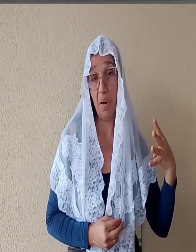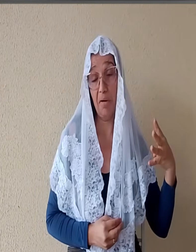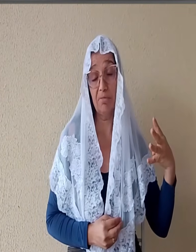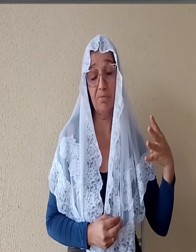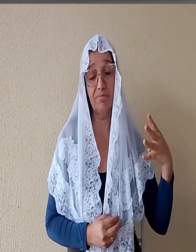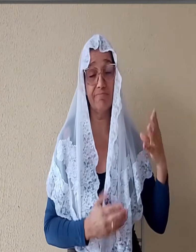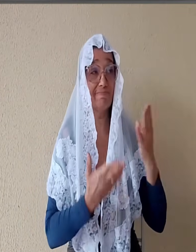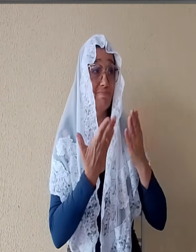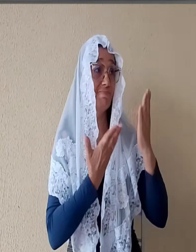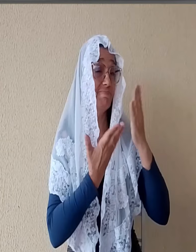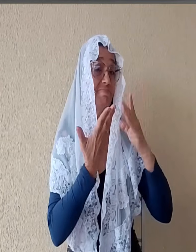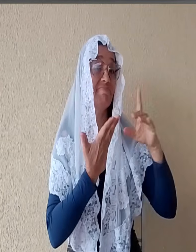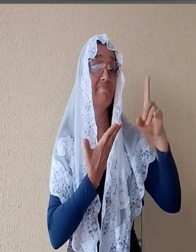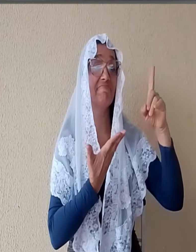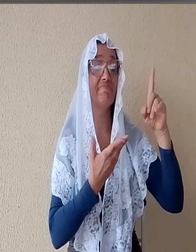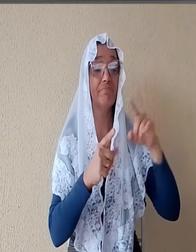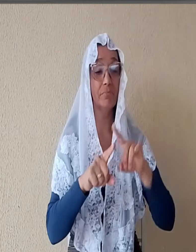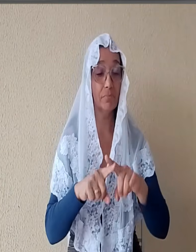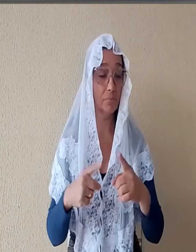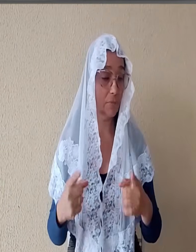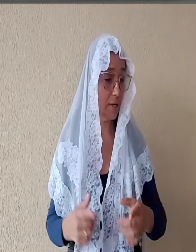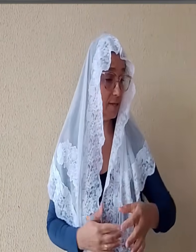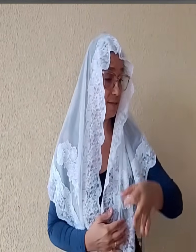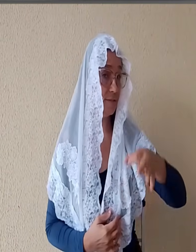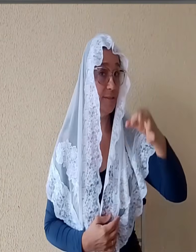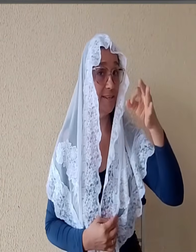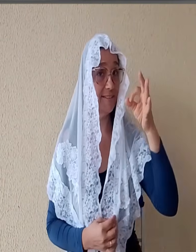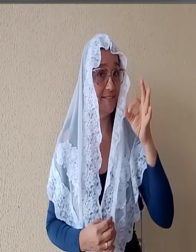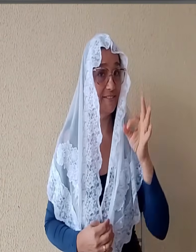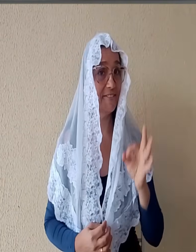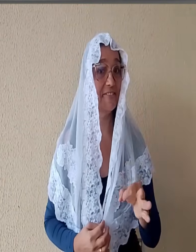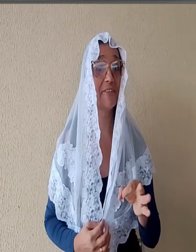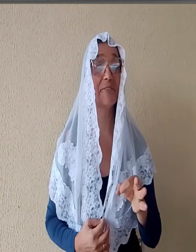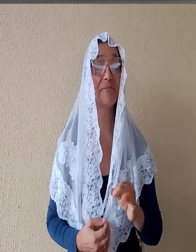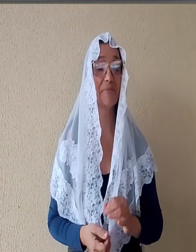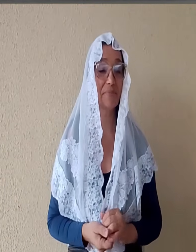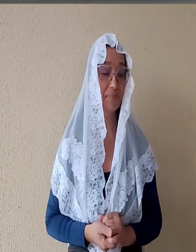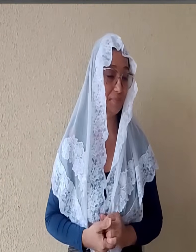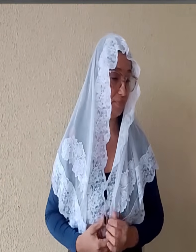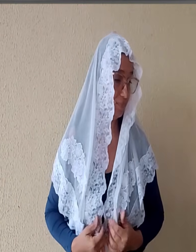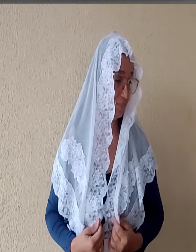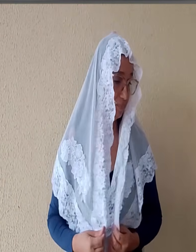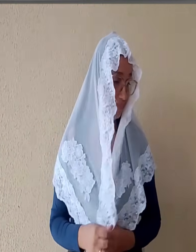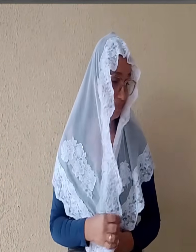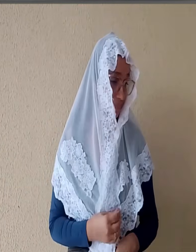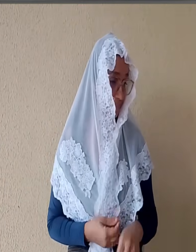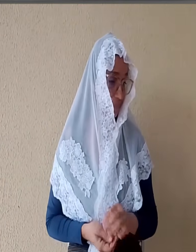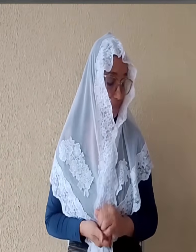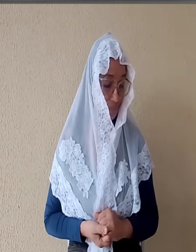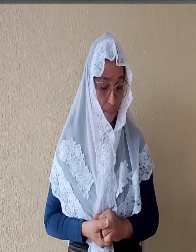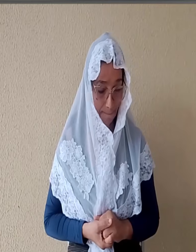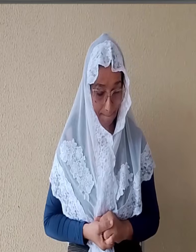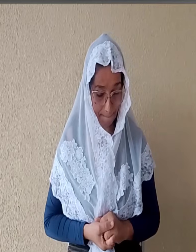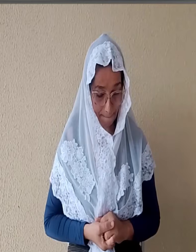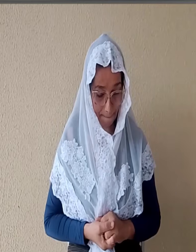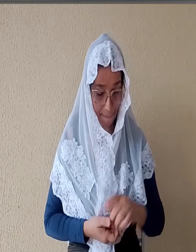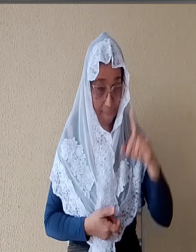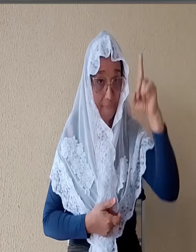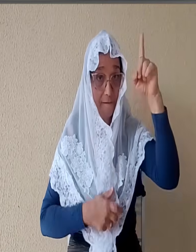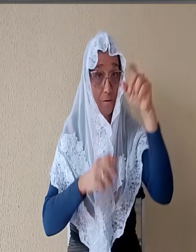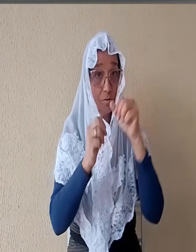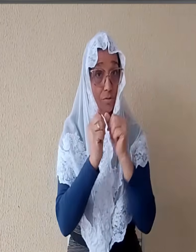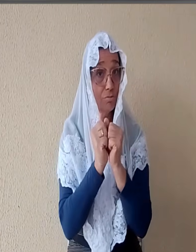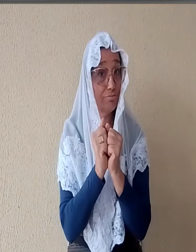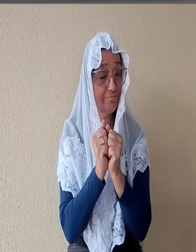lá no templo, eu não vou estar mais lá. Há 400, 200, 100 anos, eu não vou falar mais com o